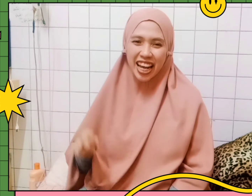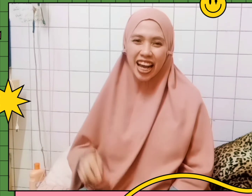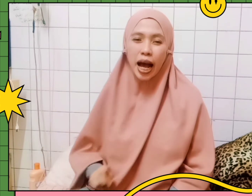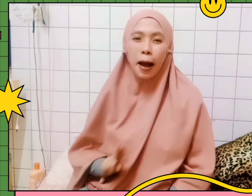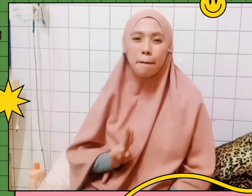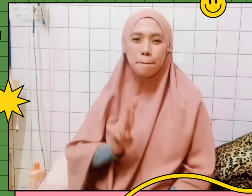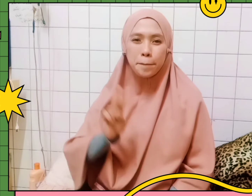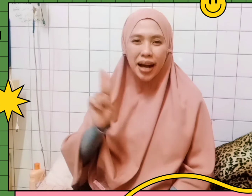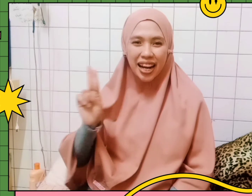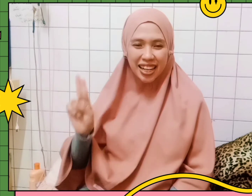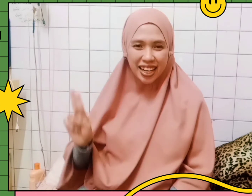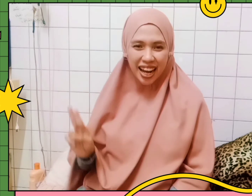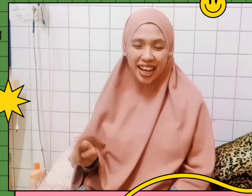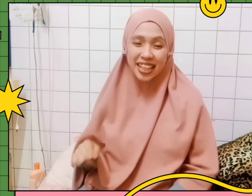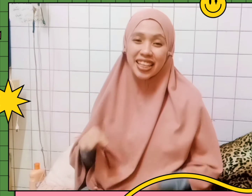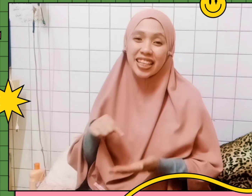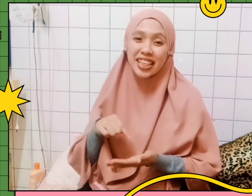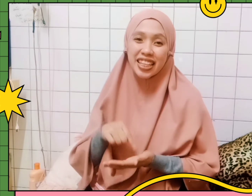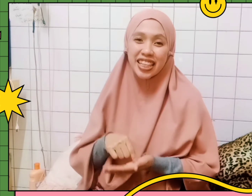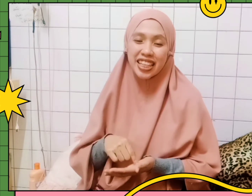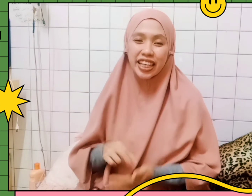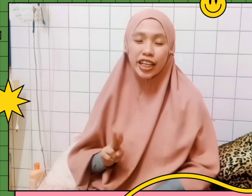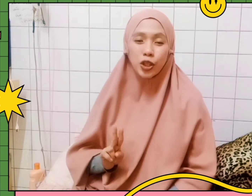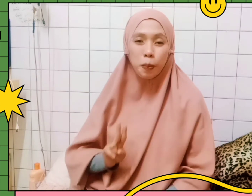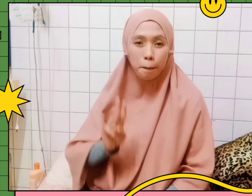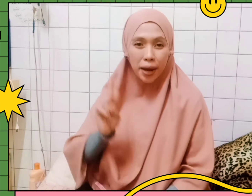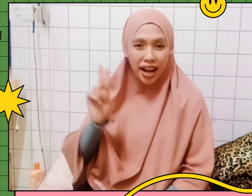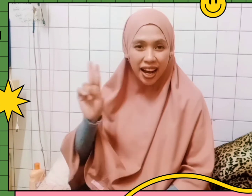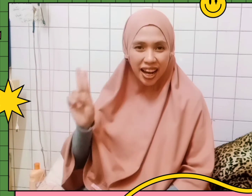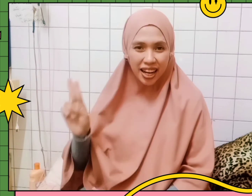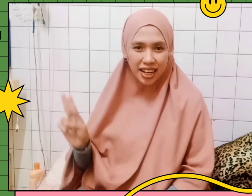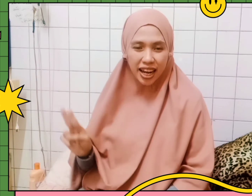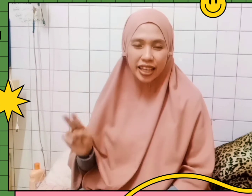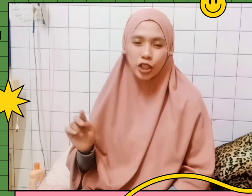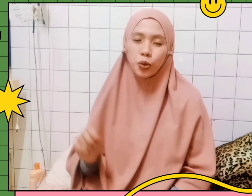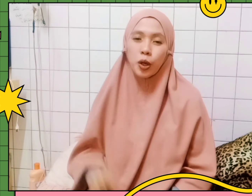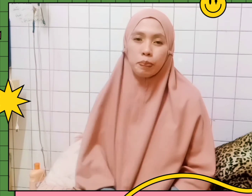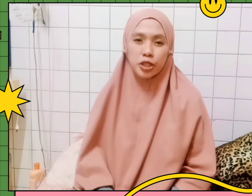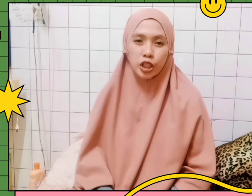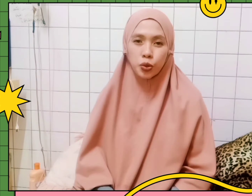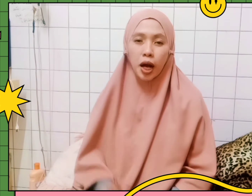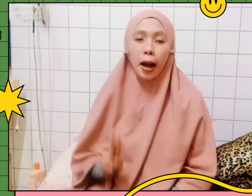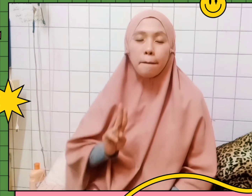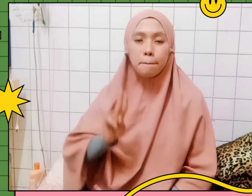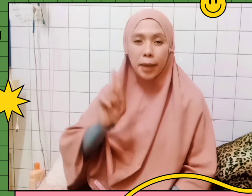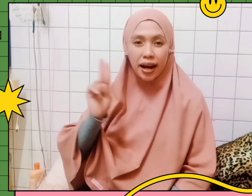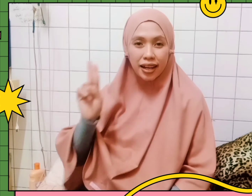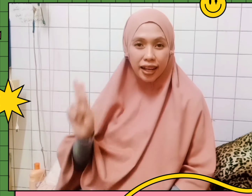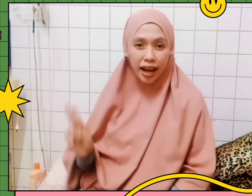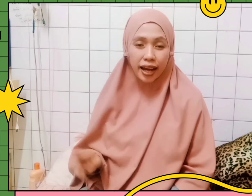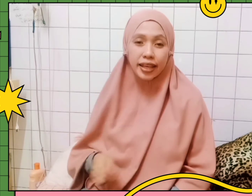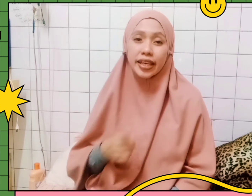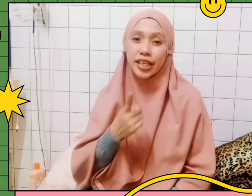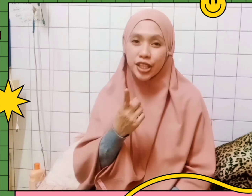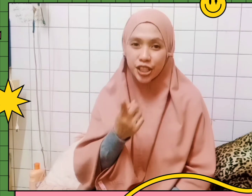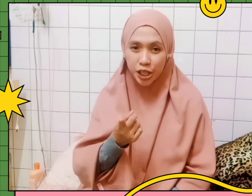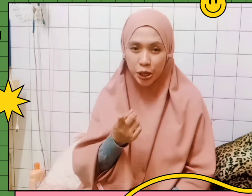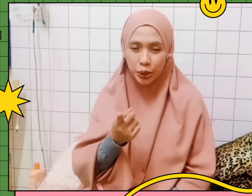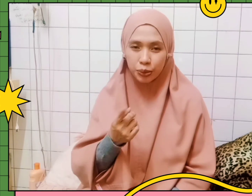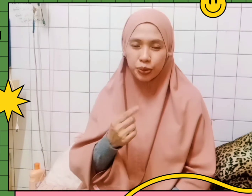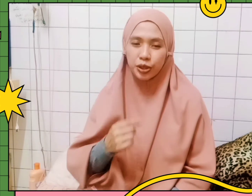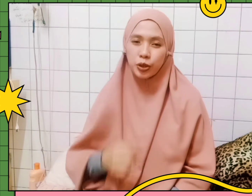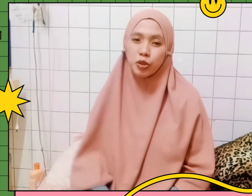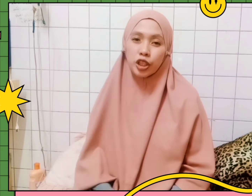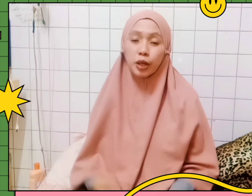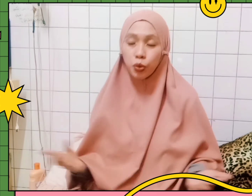hanya pakai ini. Ini tuh pakai gitu. Bisa juga pakai